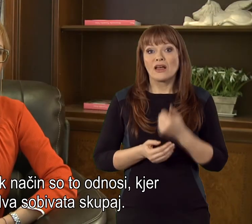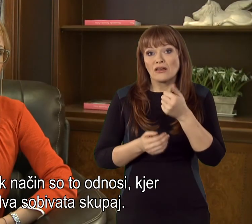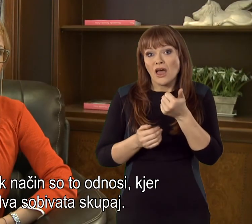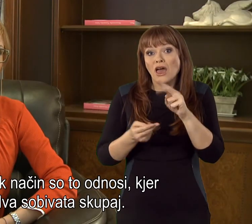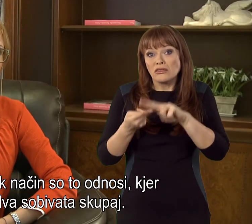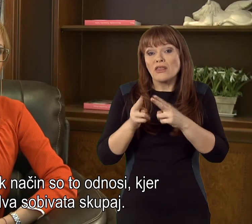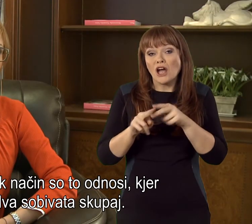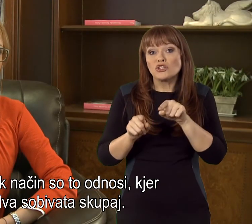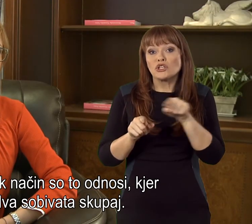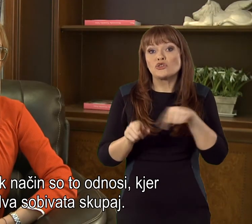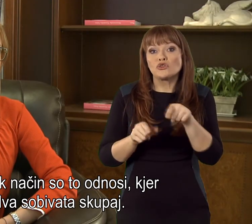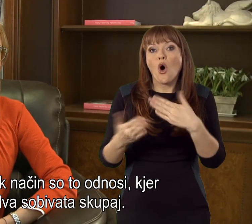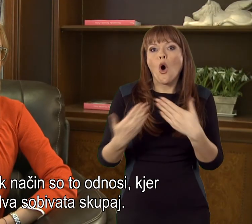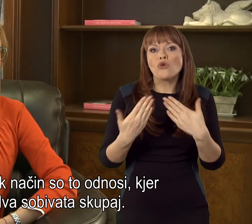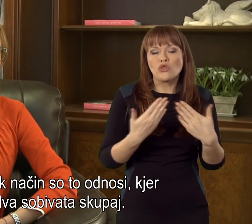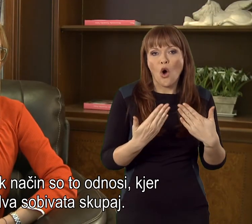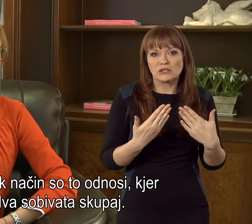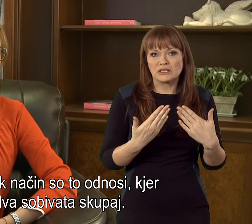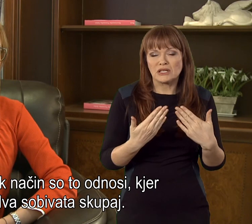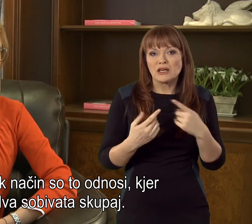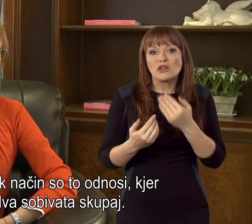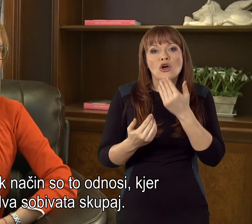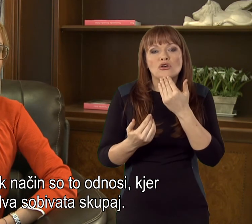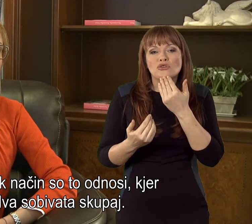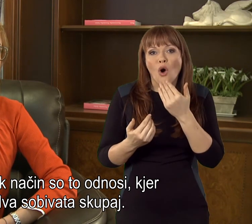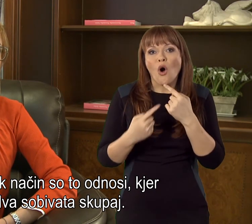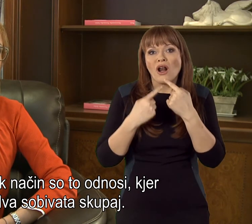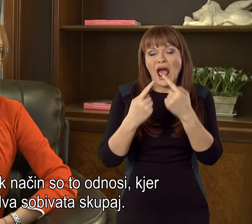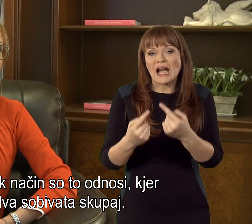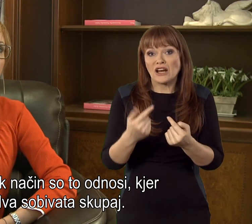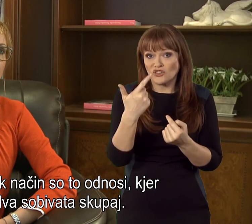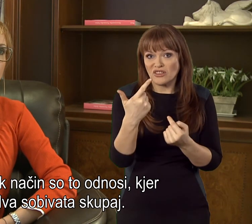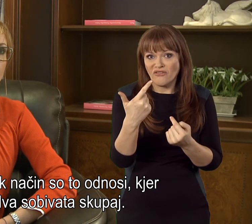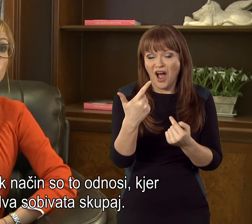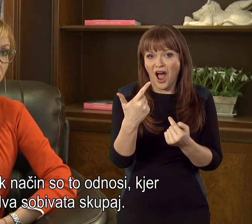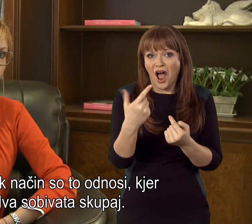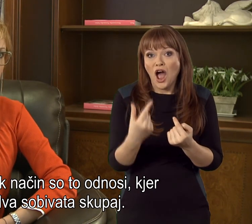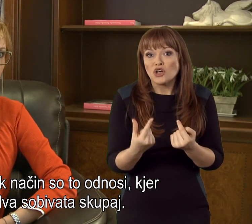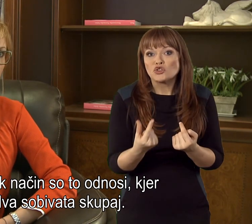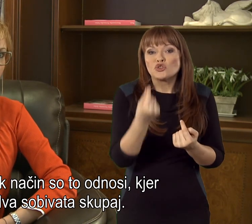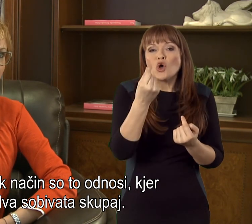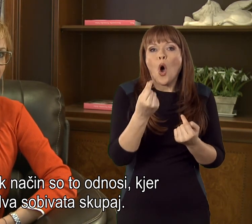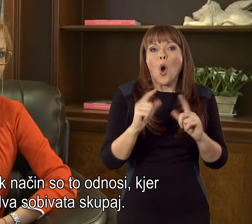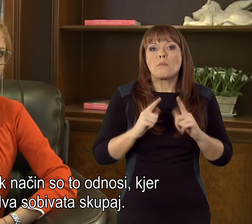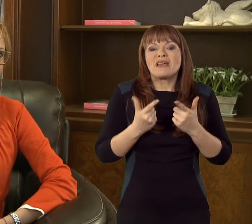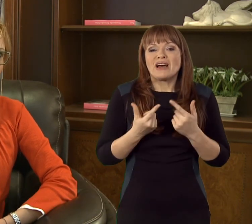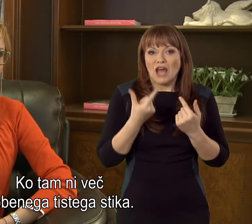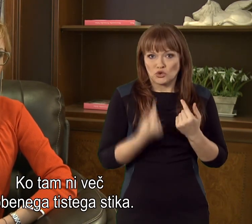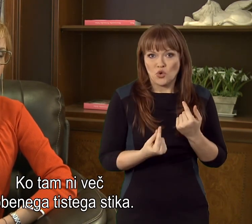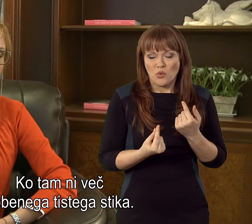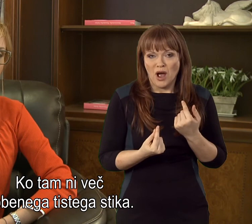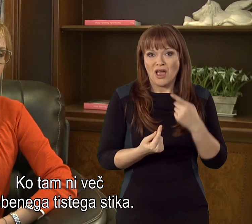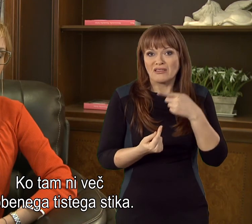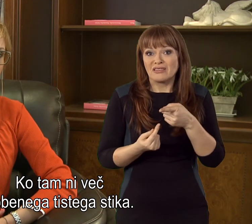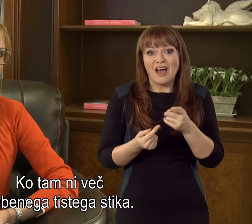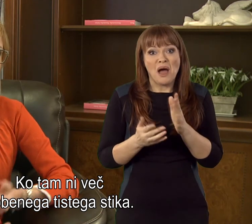Na nek način so to odnosi, ki se jim skorajda reče, da dva sobivata skupaj. Ne? Ko dejansko